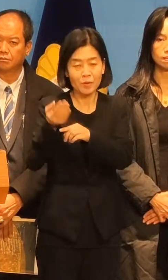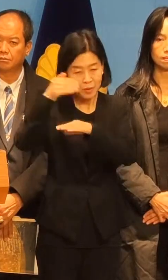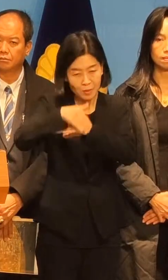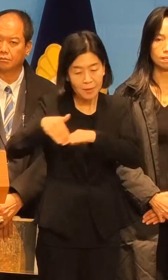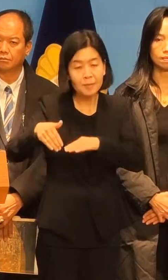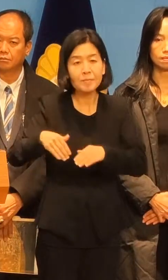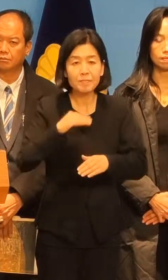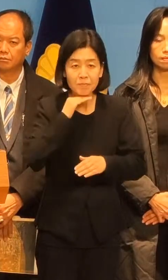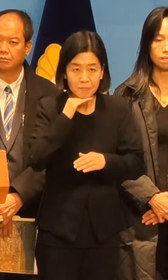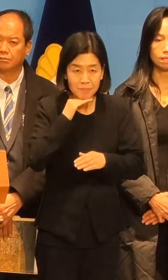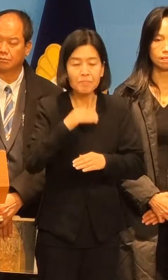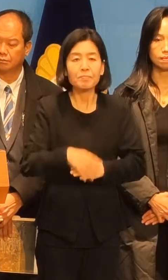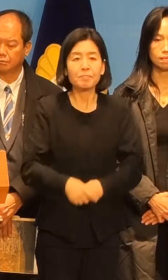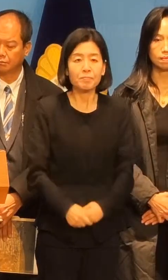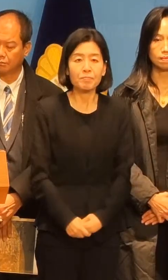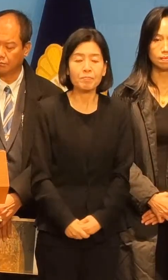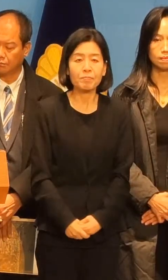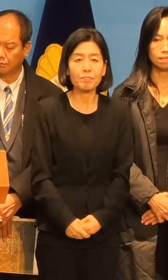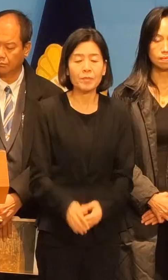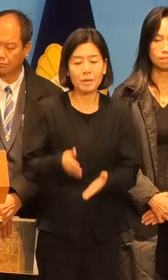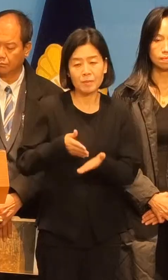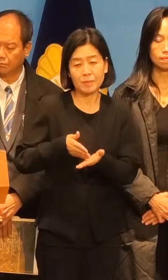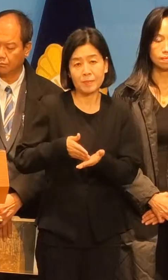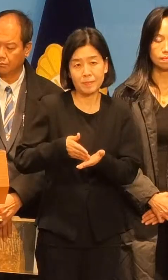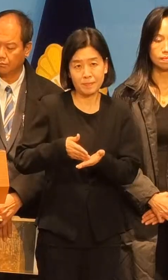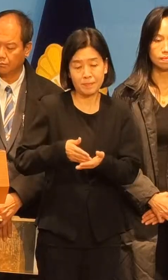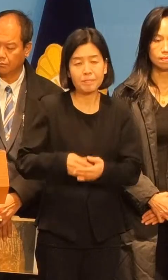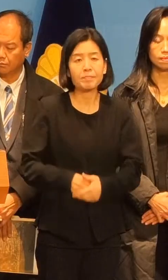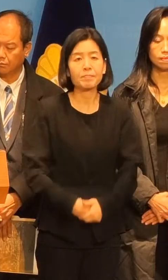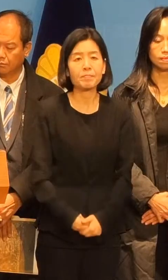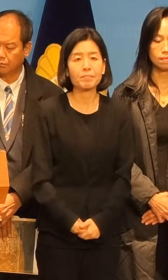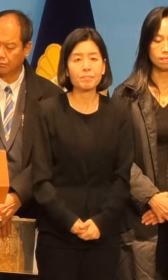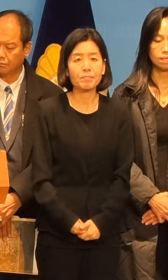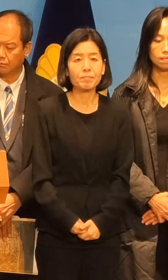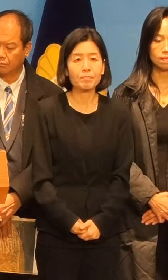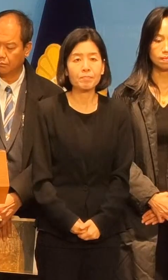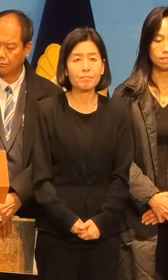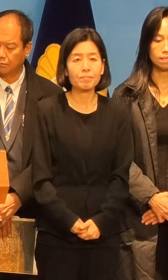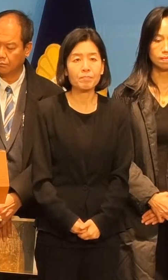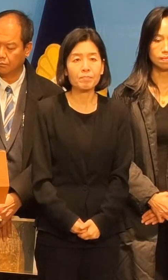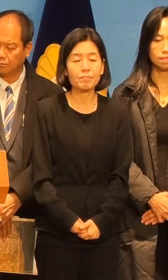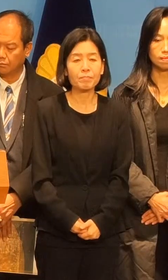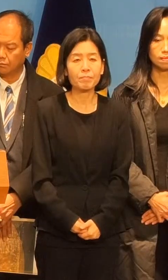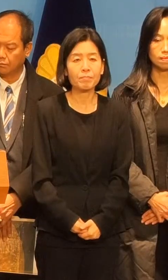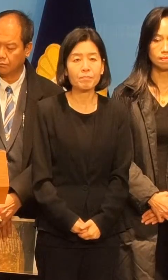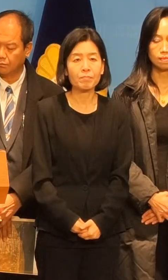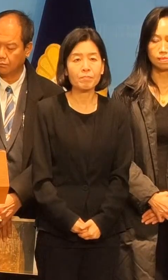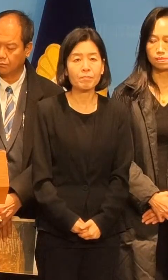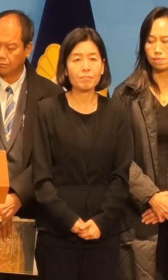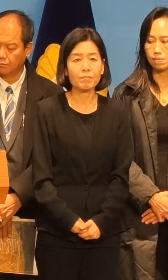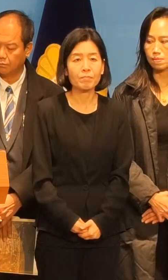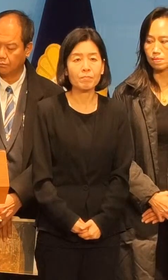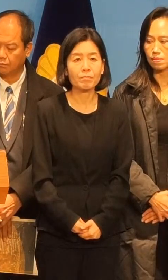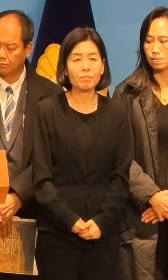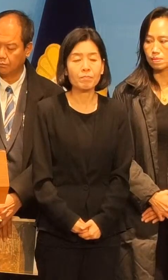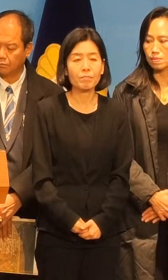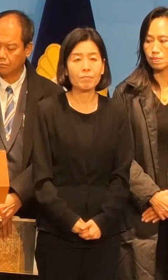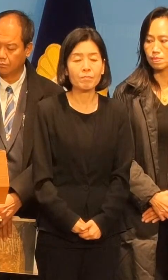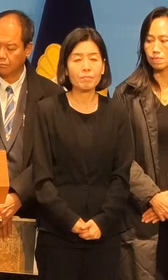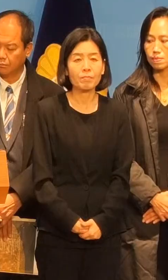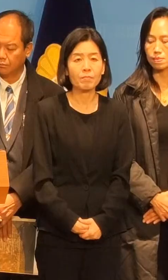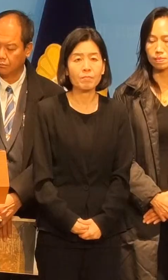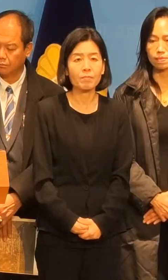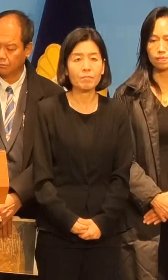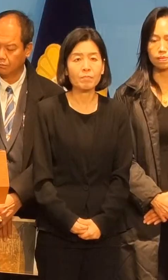ကောင်စီလုံးမဲ့ရွေးကောက်ပွဲကိုပြည်ပရောက်မြန်မာနိုင်ငံသားတွေအနေနဲ့လည်းပဲလက်မခံဘူးသူတို့ဒီ2020ရွေးကောက်ပွဲမှာမဲပေးပြီးသားဖြစ်